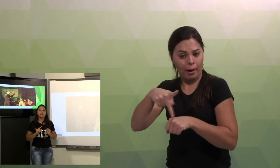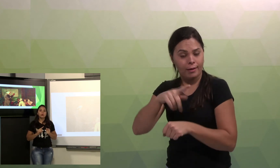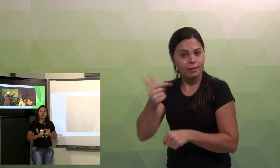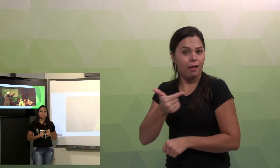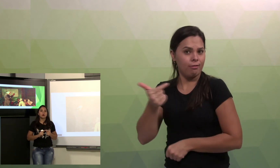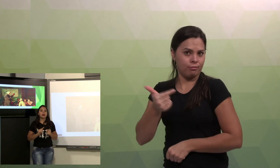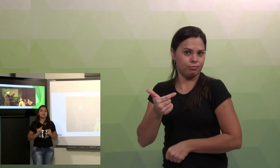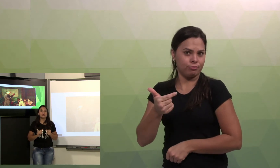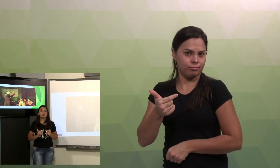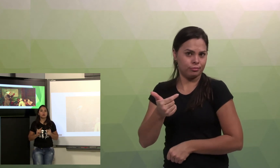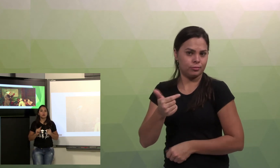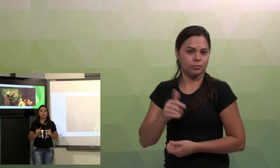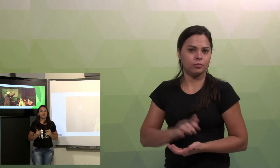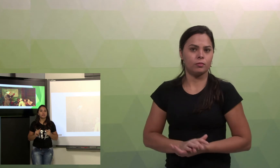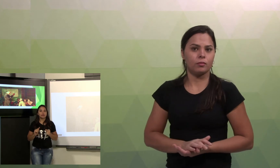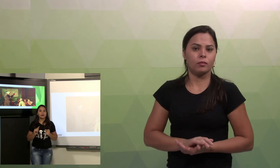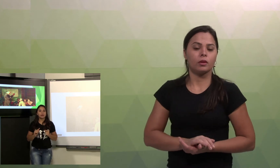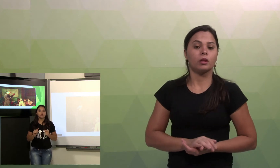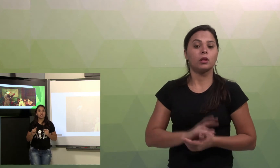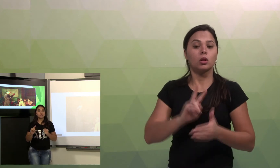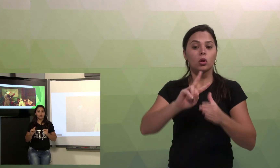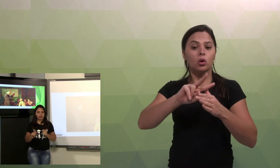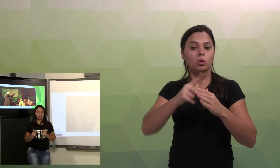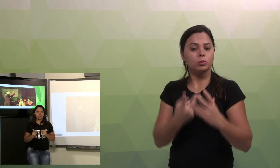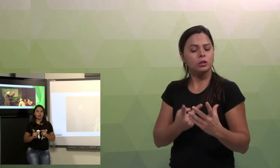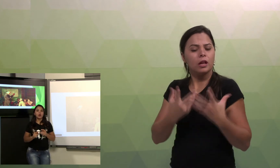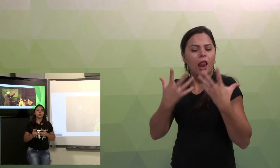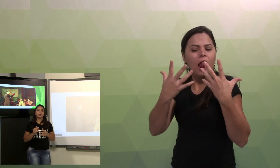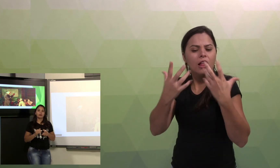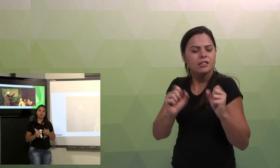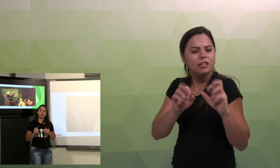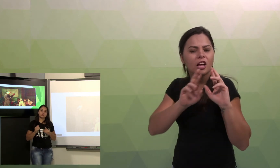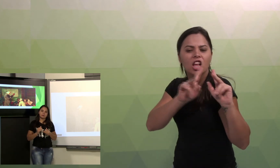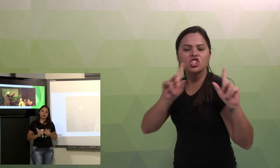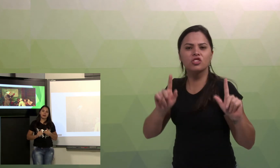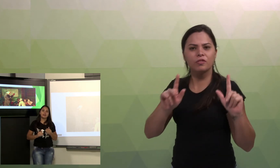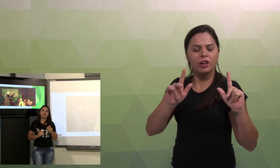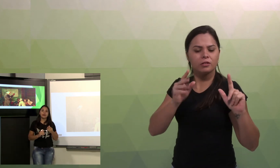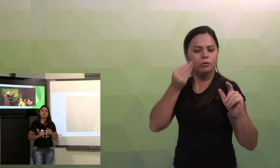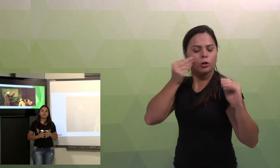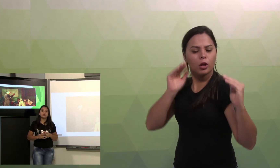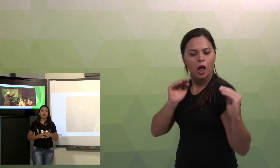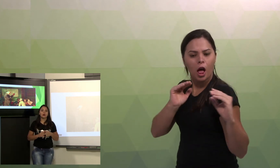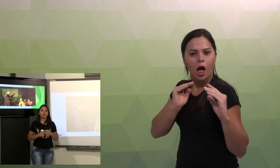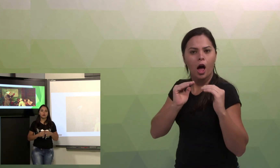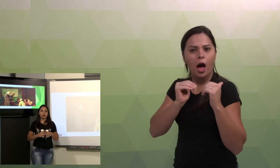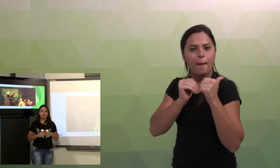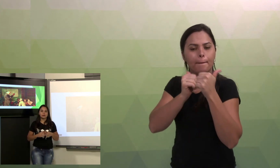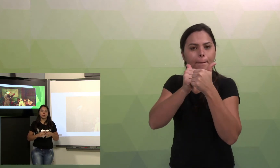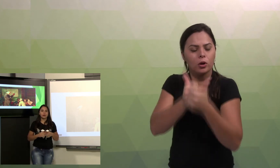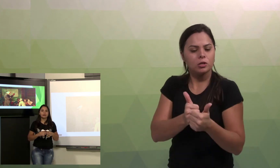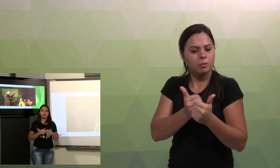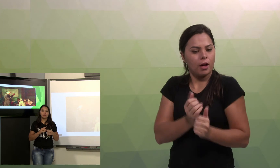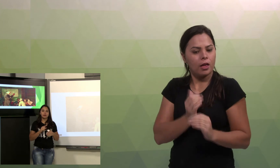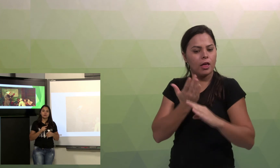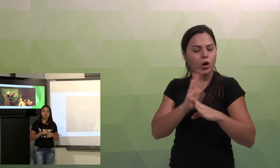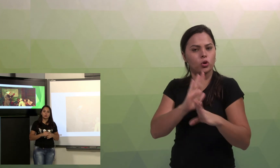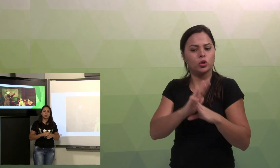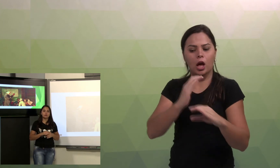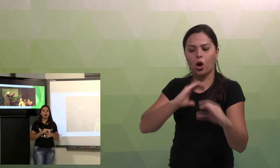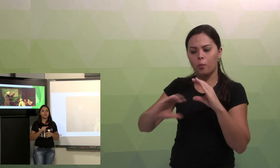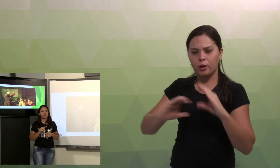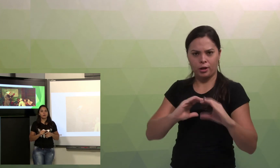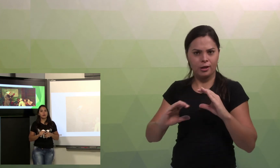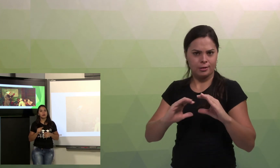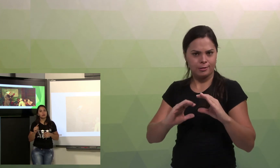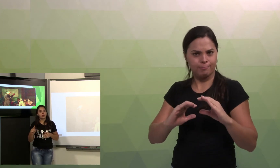O bilinguismo aceita o convite diretamente com a diferença, procurando aproximar e facilitar a comunicação entre crianças